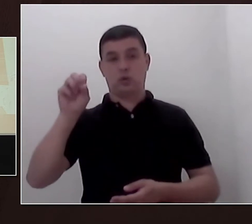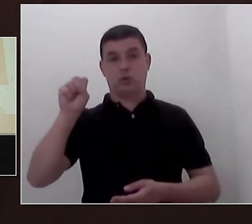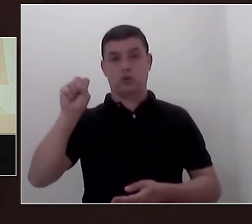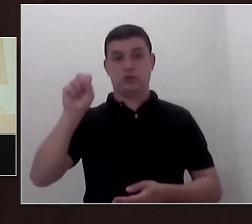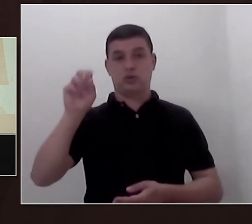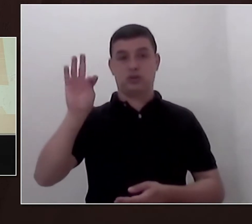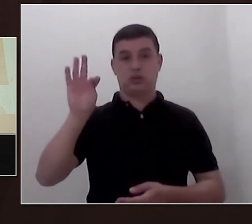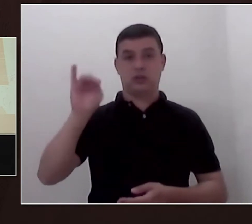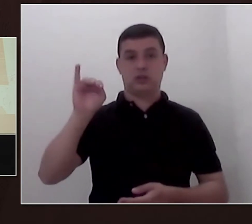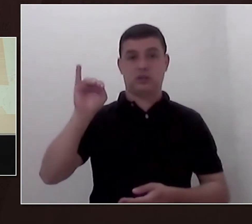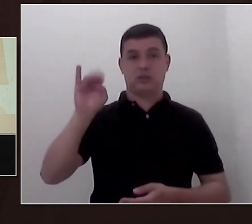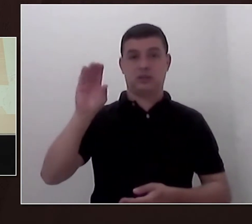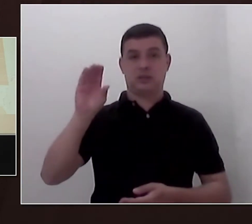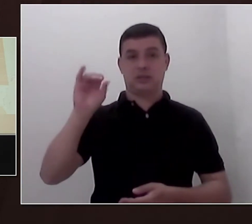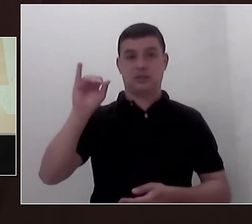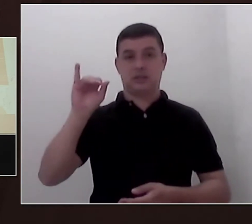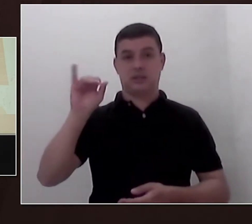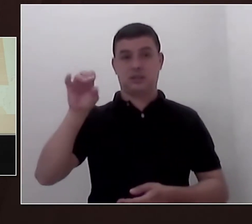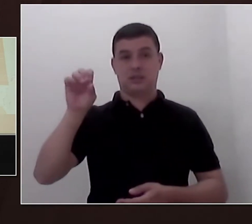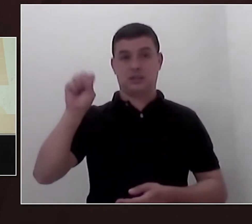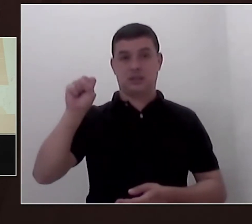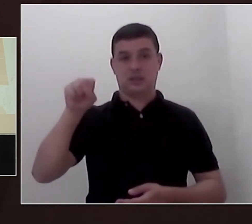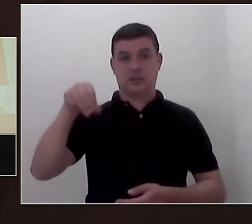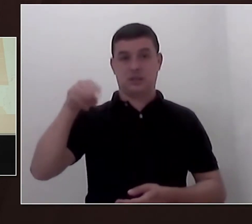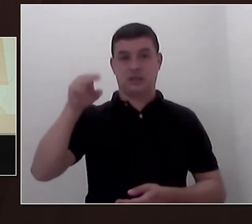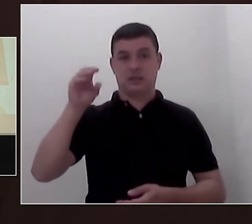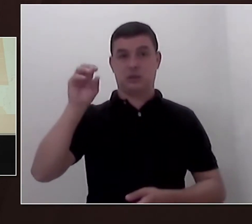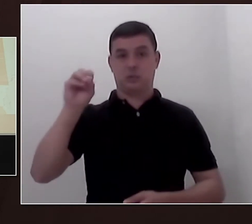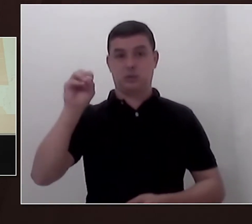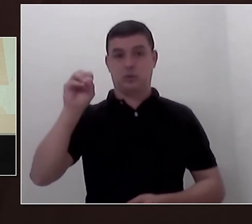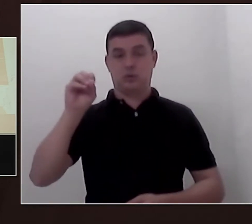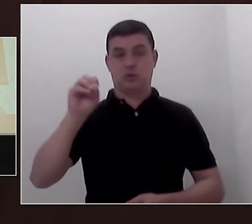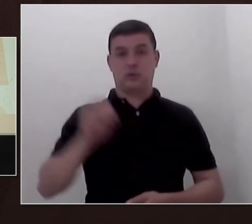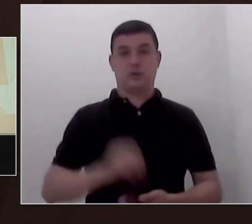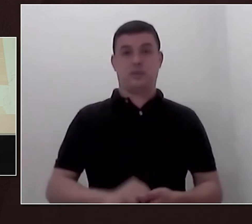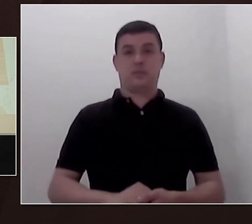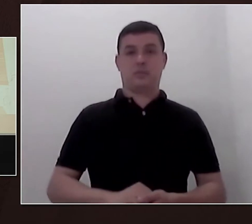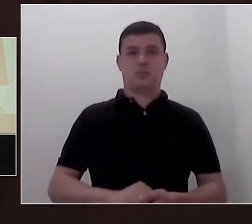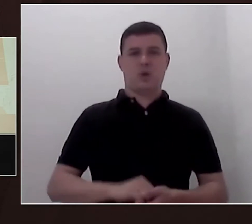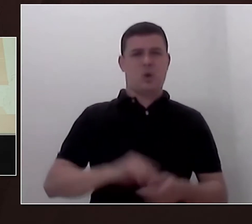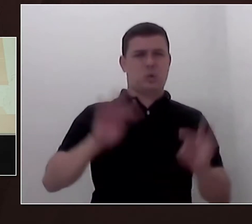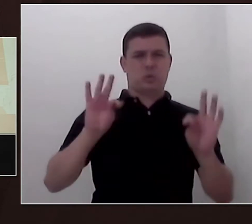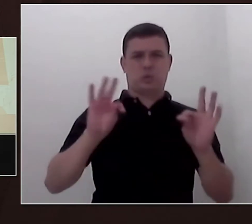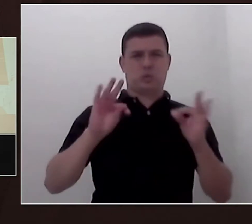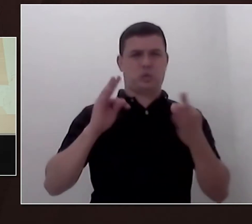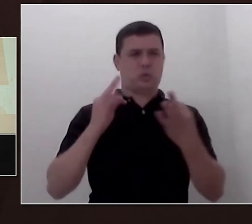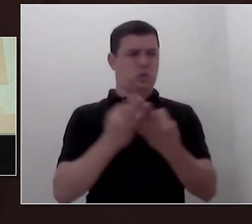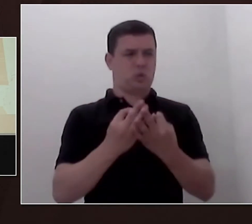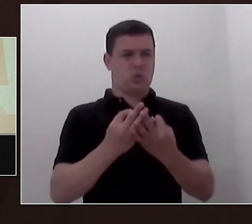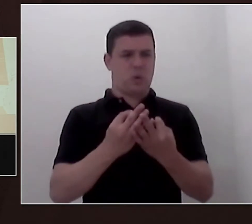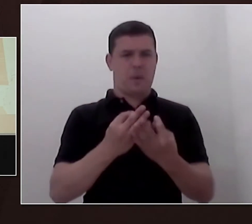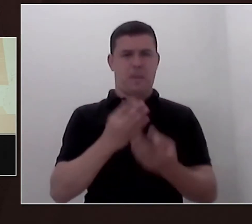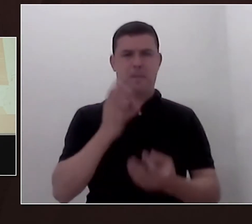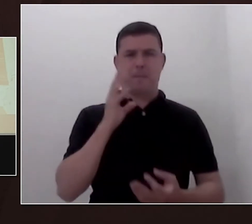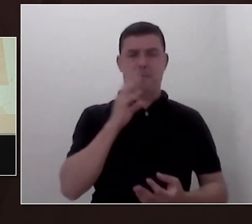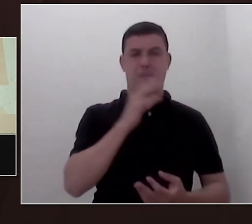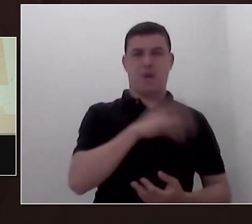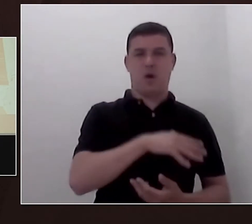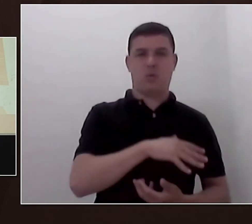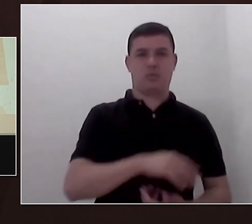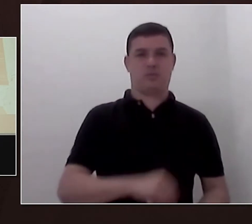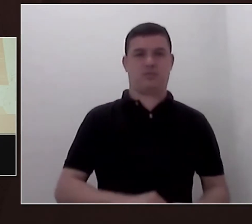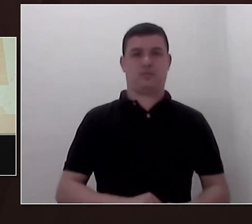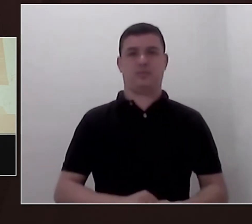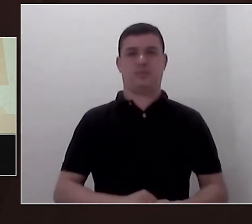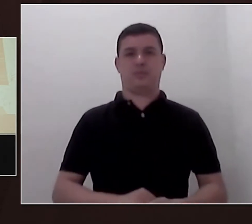é má. A malignidade da matéria era o princípio primeiro de todas as seitas